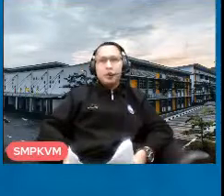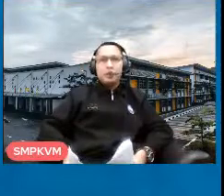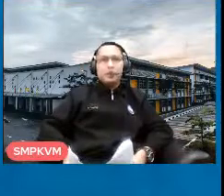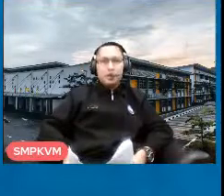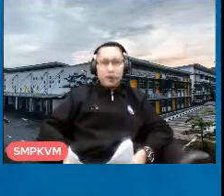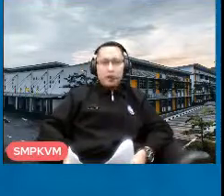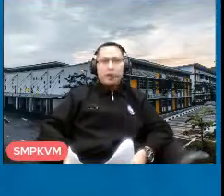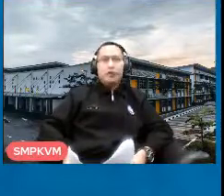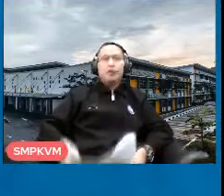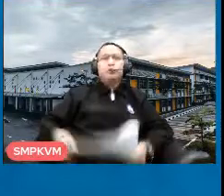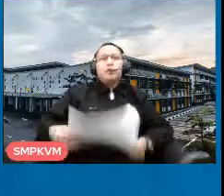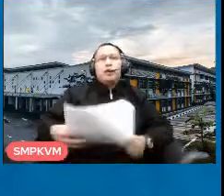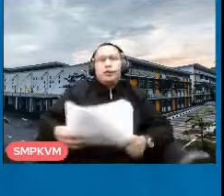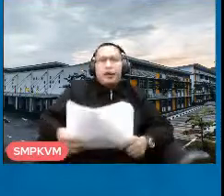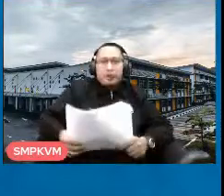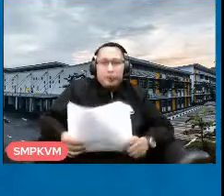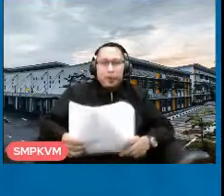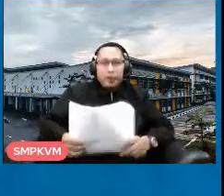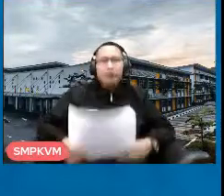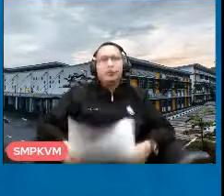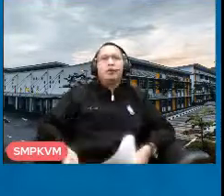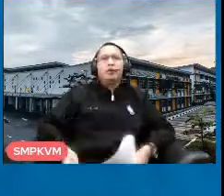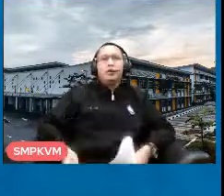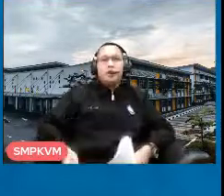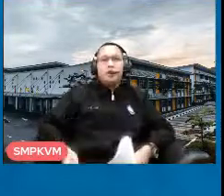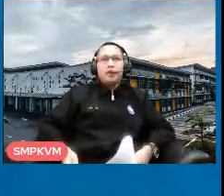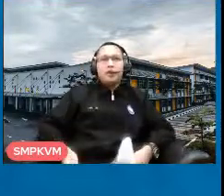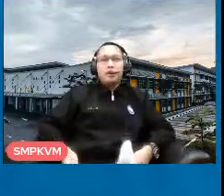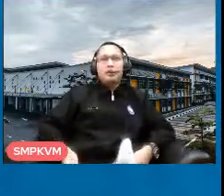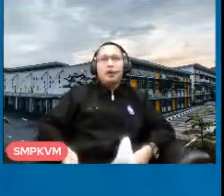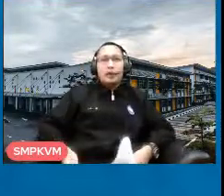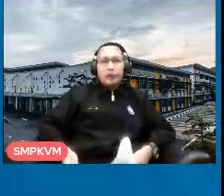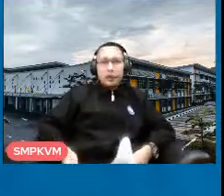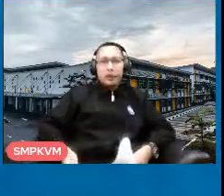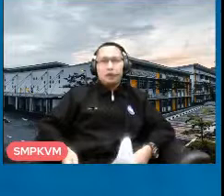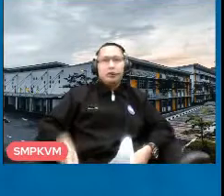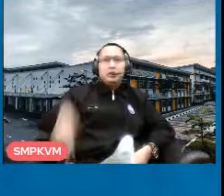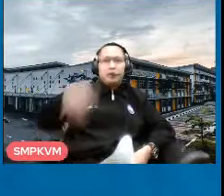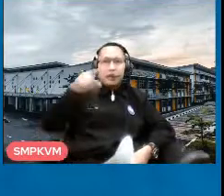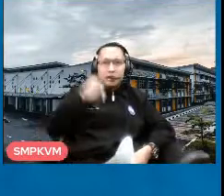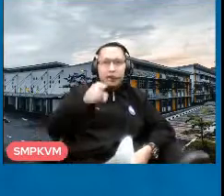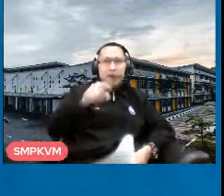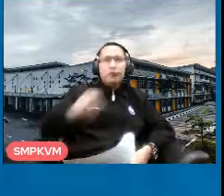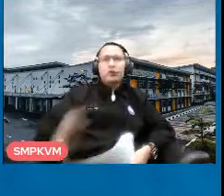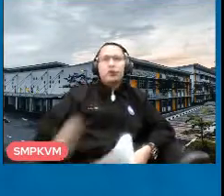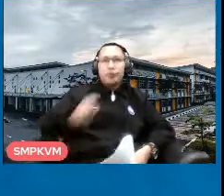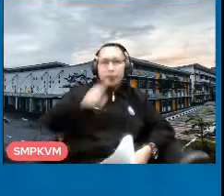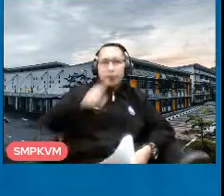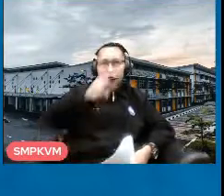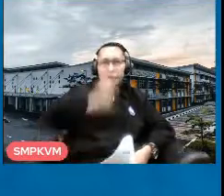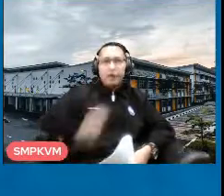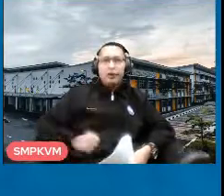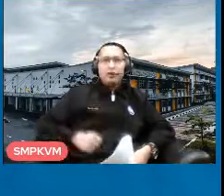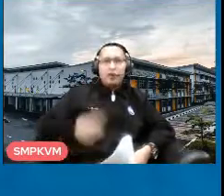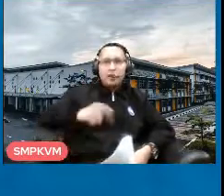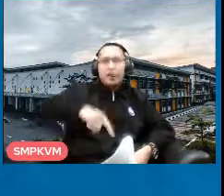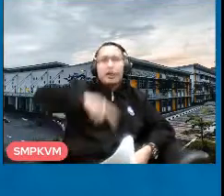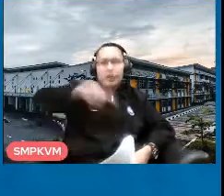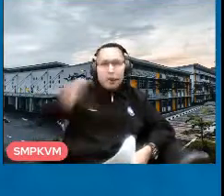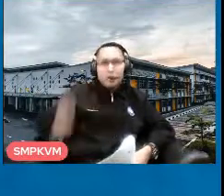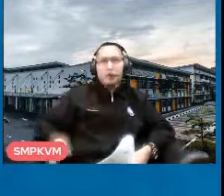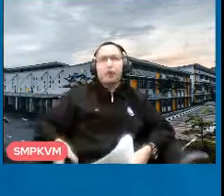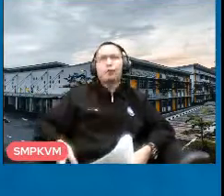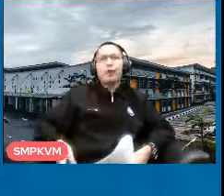manjur sekarang kalau kamu udah dianggap sepele yakin jadi garam tadi sekalian ibukota dibaca kucing